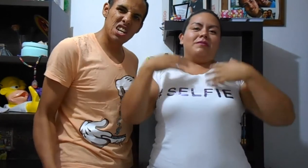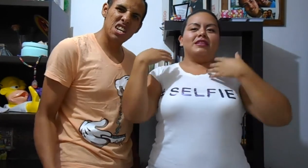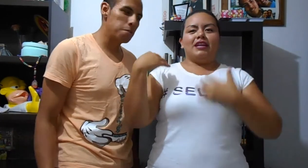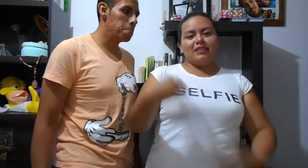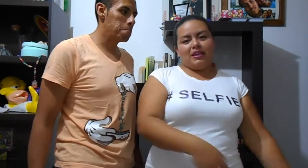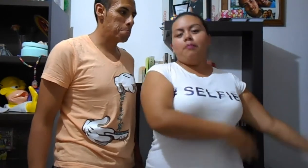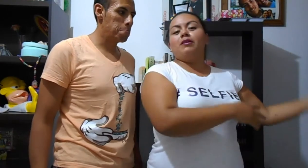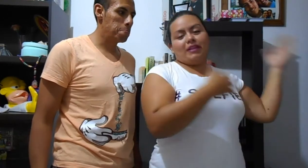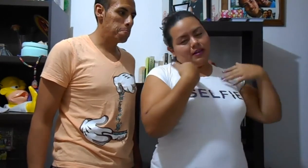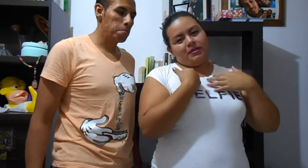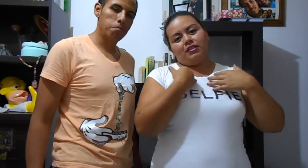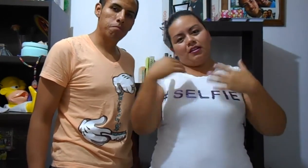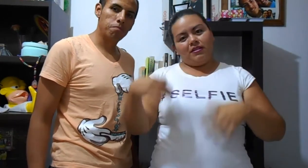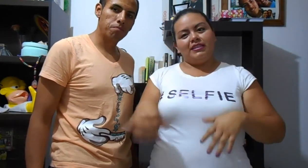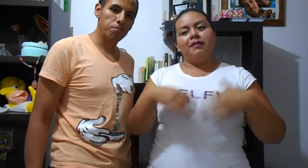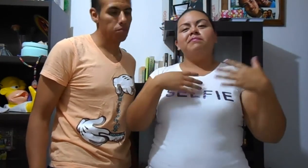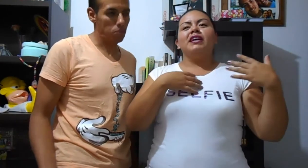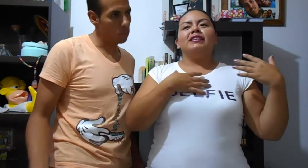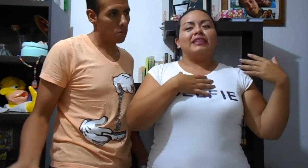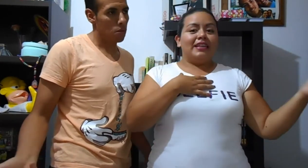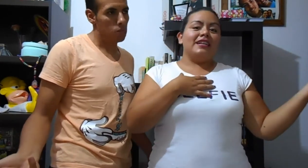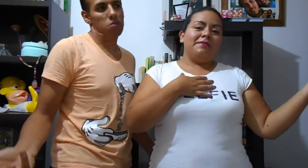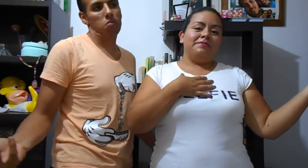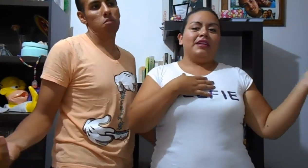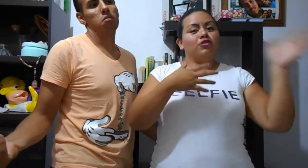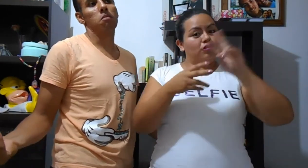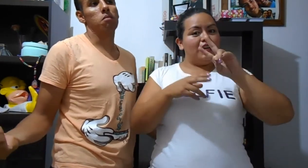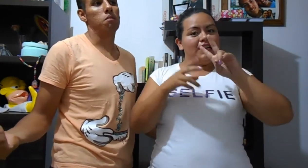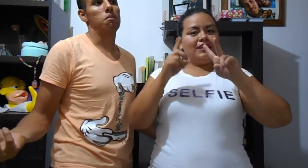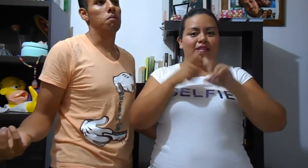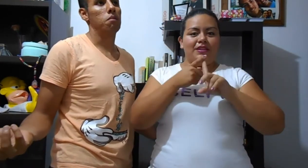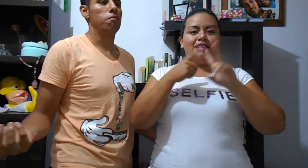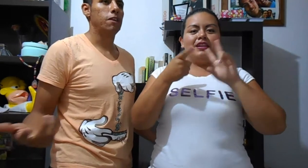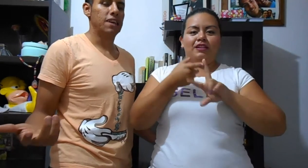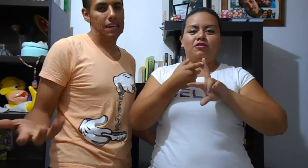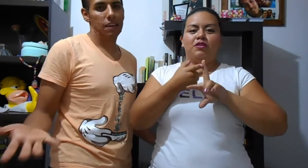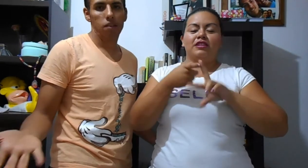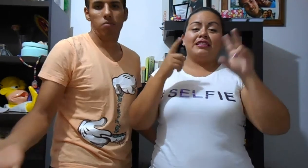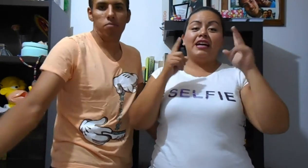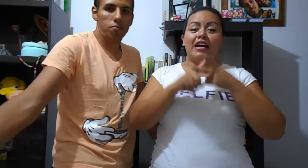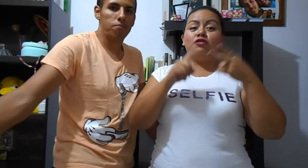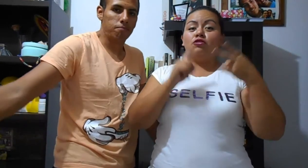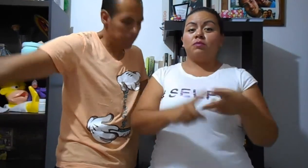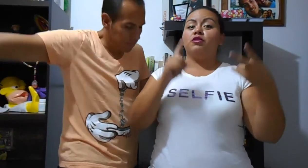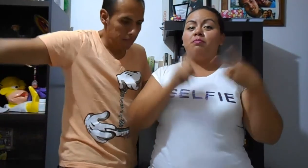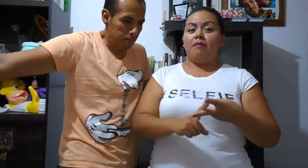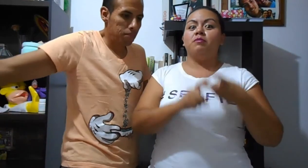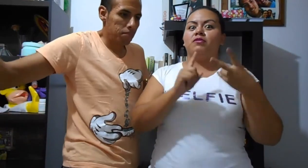también desde hace tiempo en mi canal personal, no en este, te seguía. En los dos canales, en el de belleza y en el de los vlogs. Así que hazlo con tu esposo Pablo, por